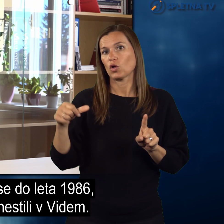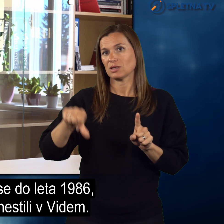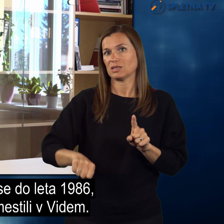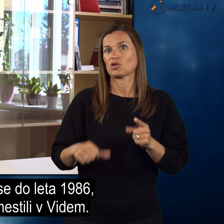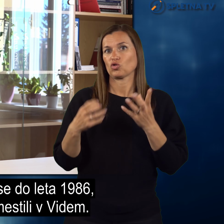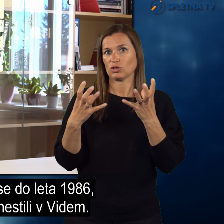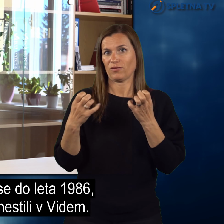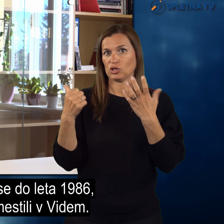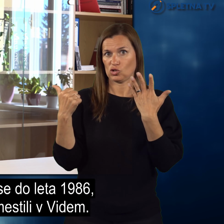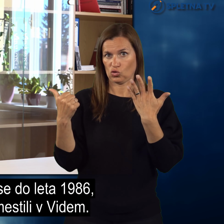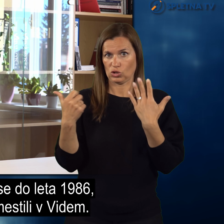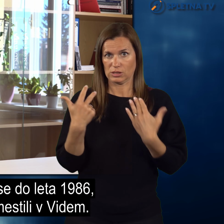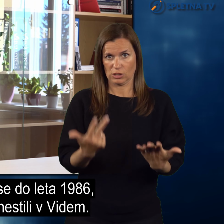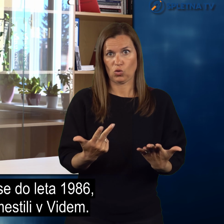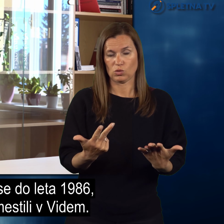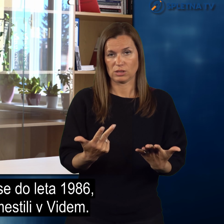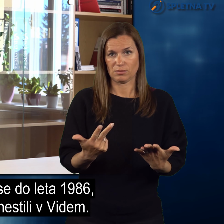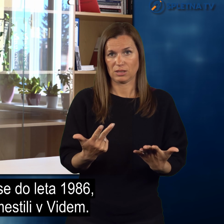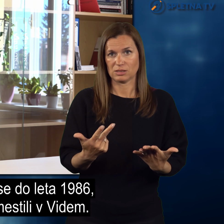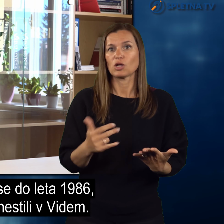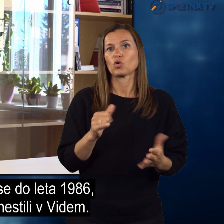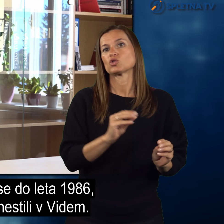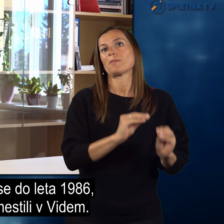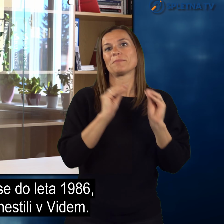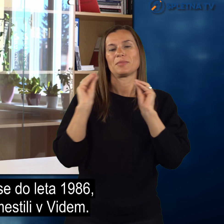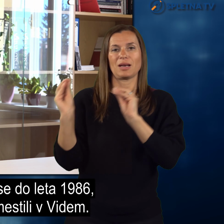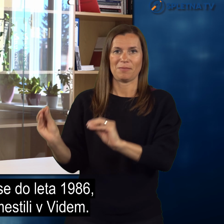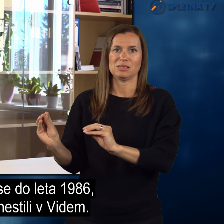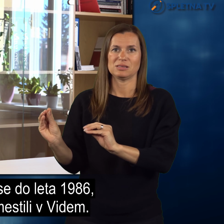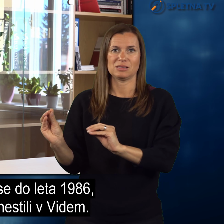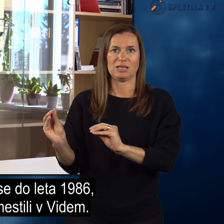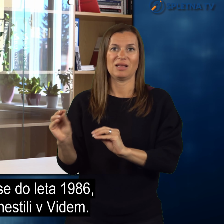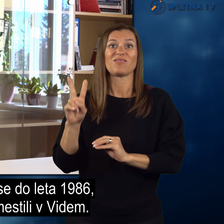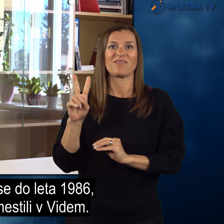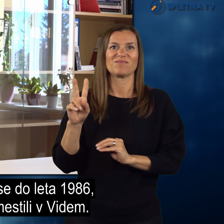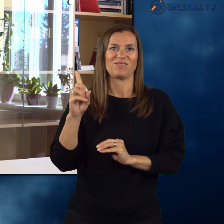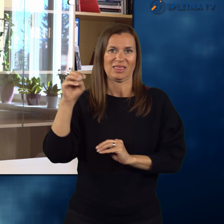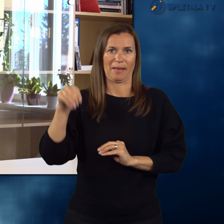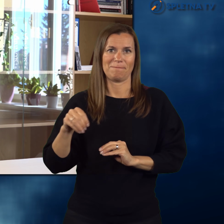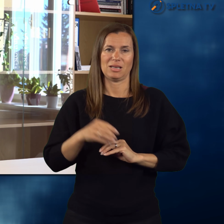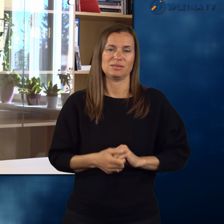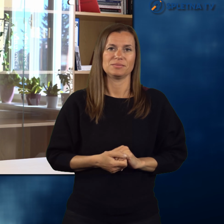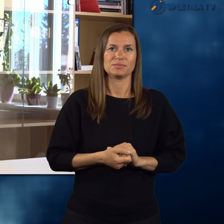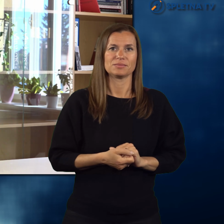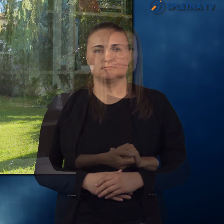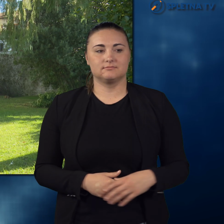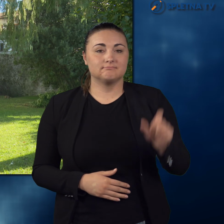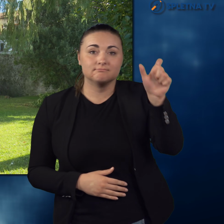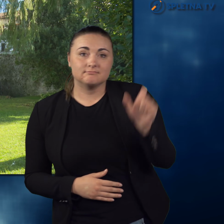leta 1986, ko so ga premestili v Videm.